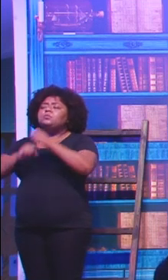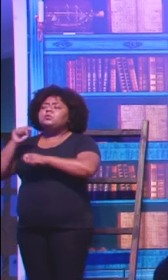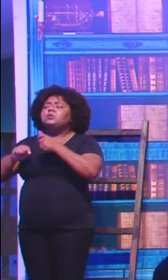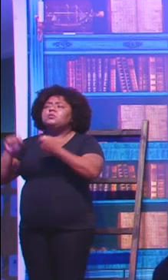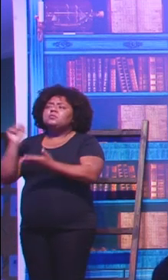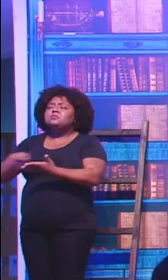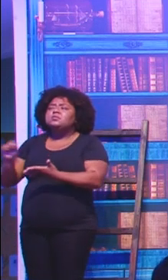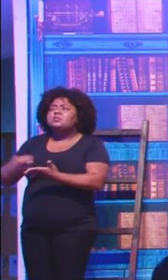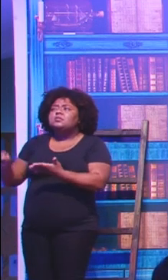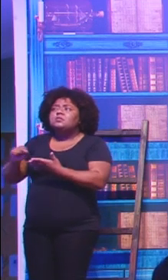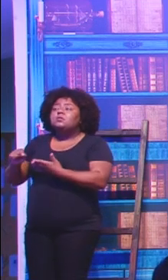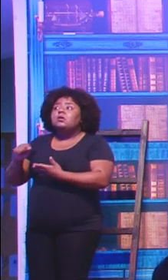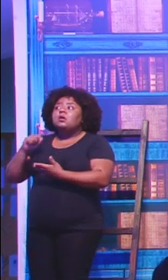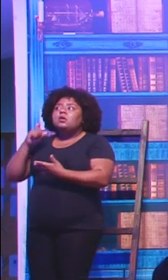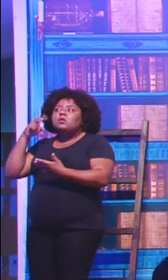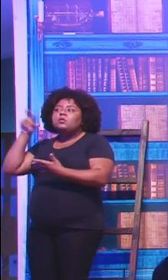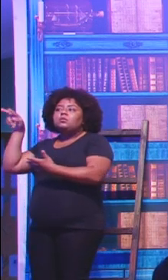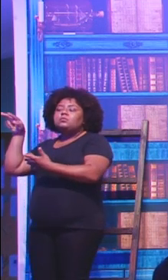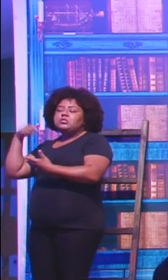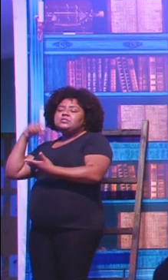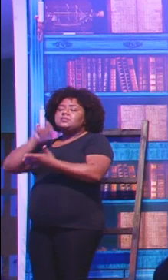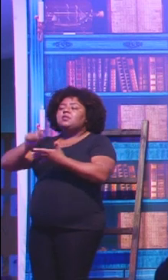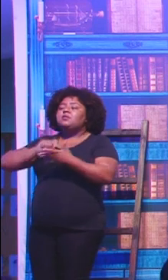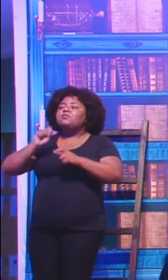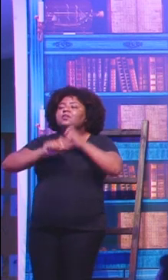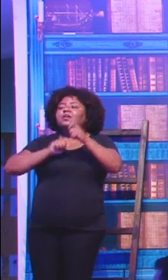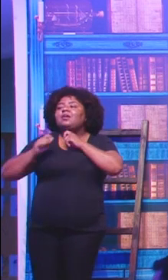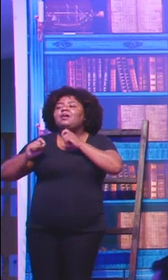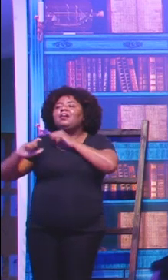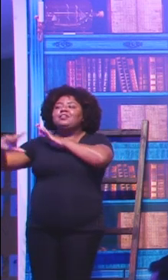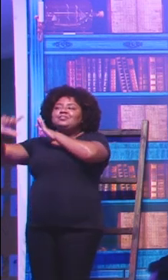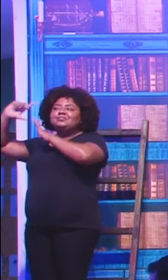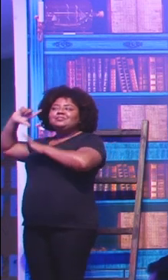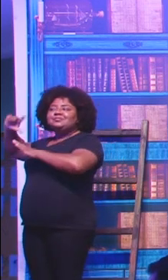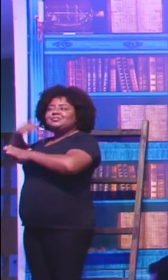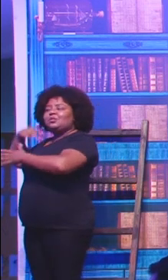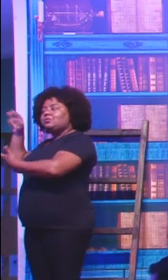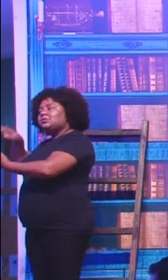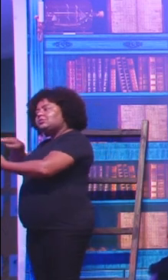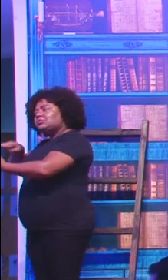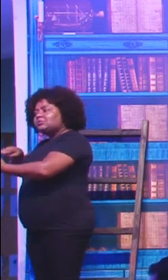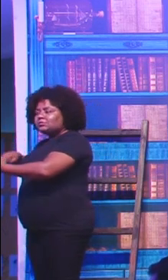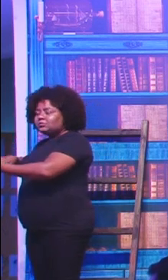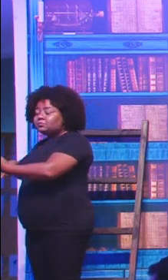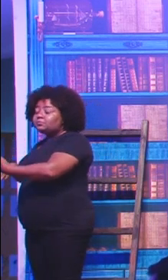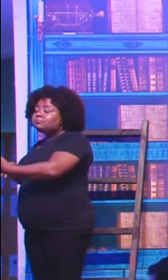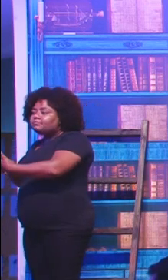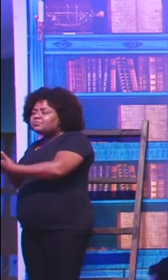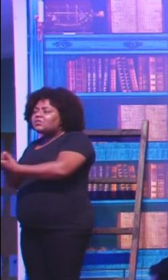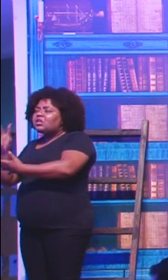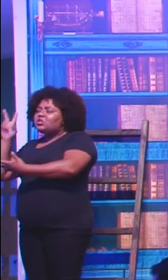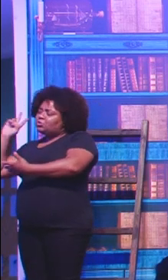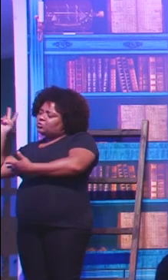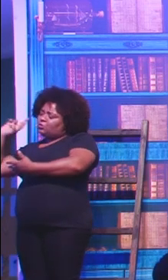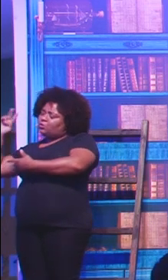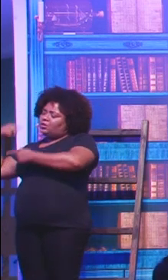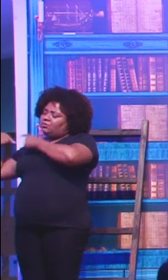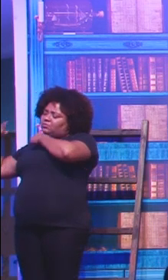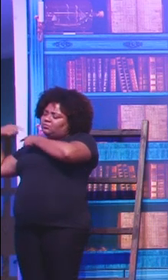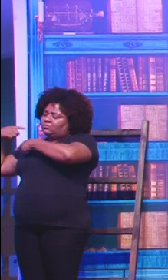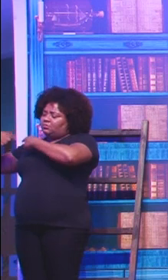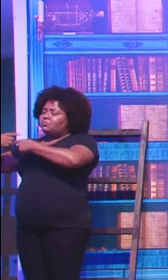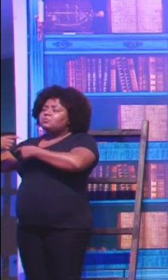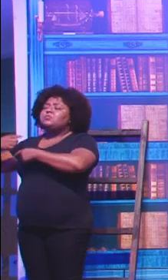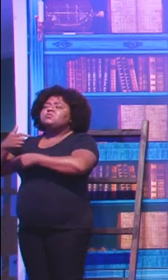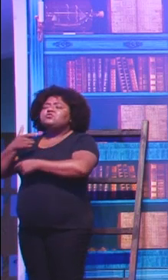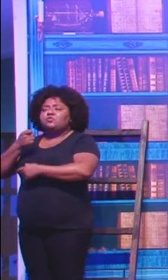E penso em tudo que eu li. É claro que, e quando essa história começou, há mais de 20 anos, eu